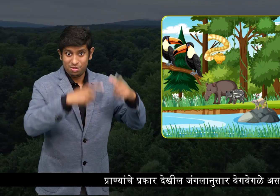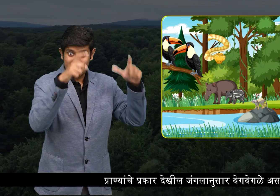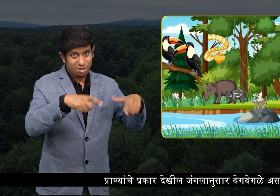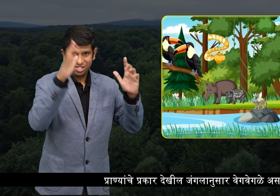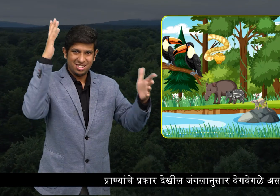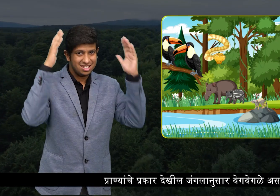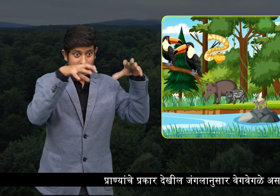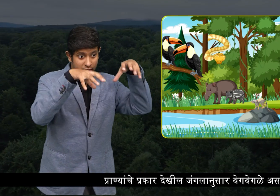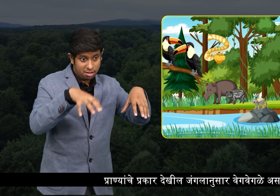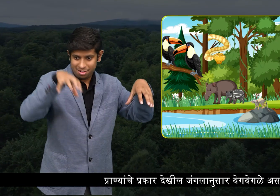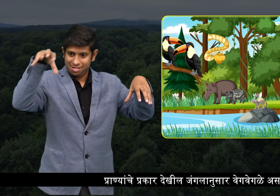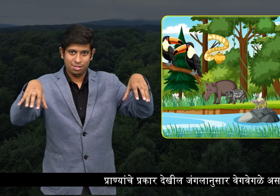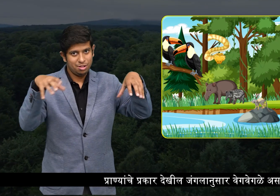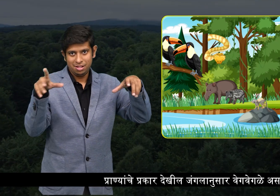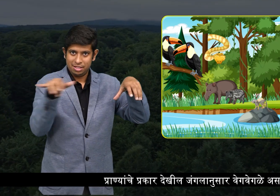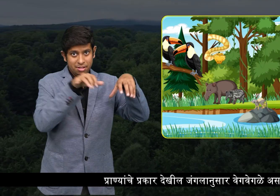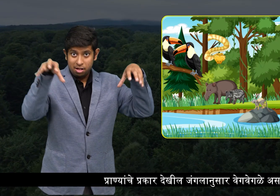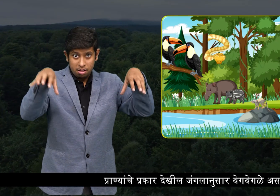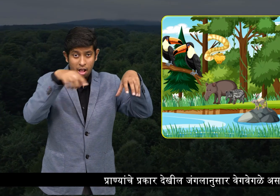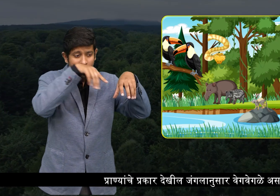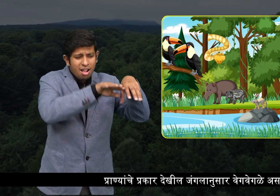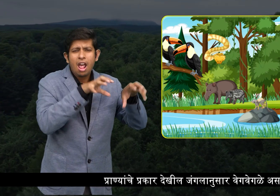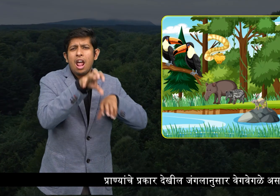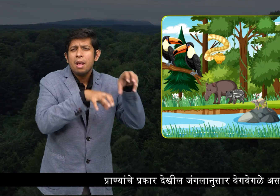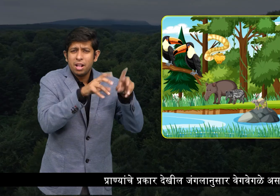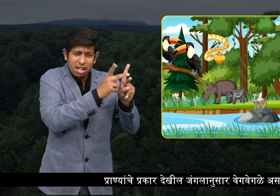प्राण्यांचे प्रकार देखील जंगलानुसार वेगवेगळे असतात.